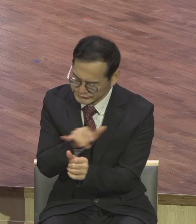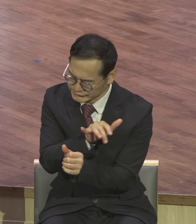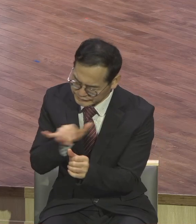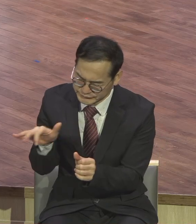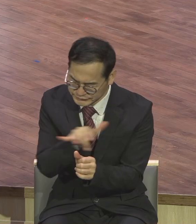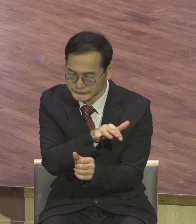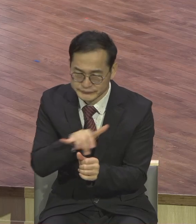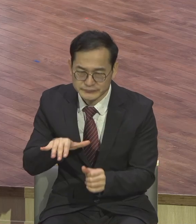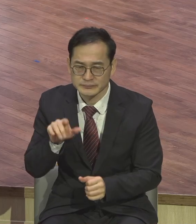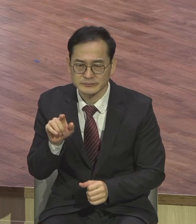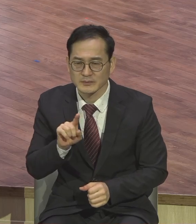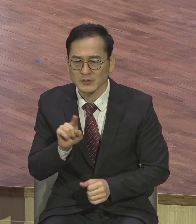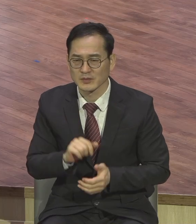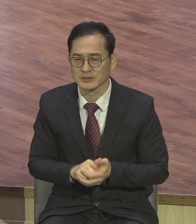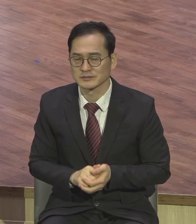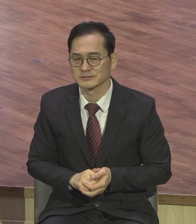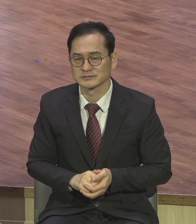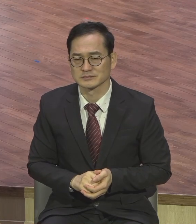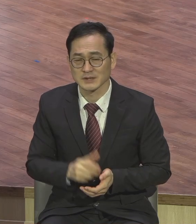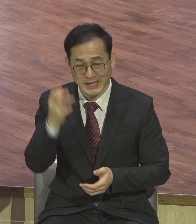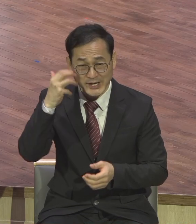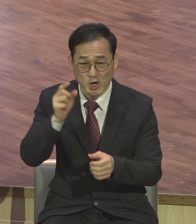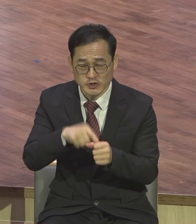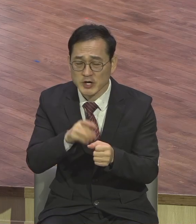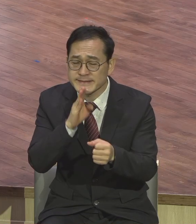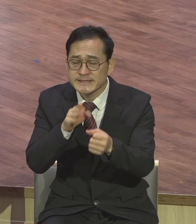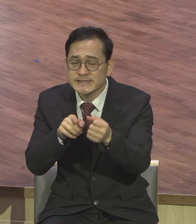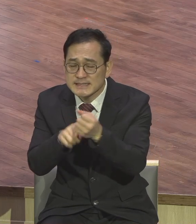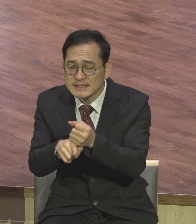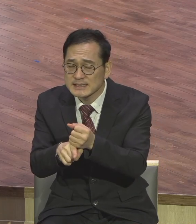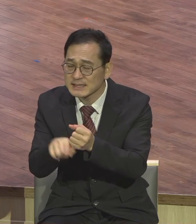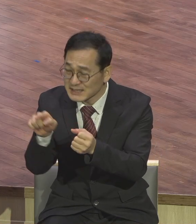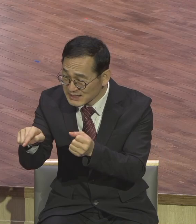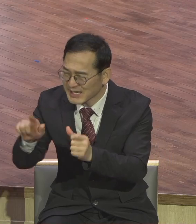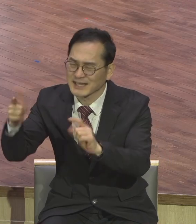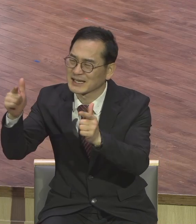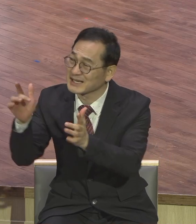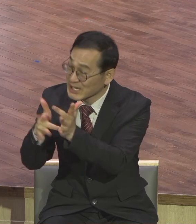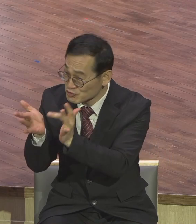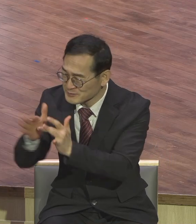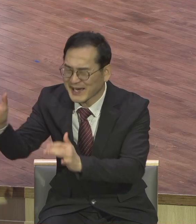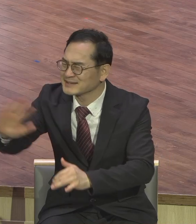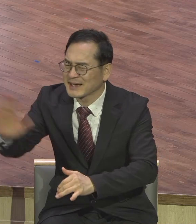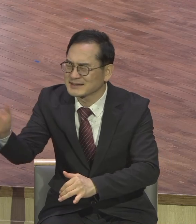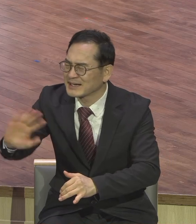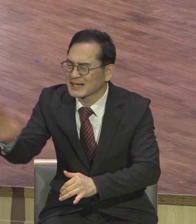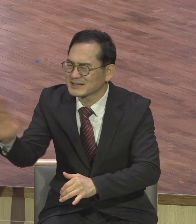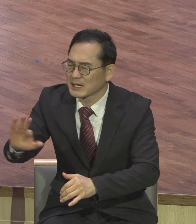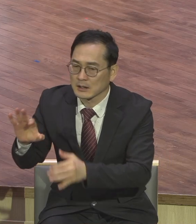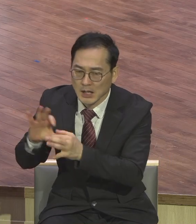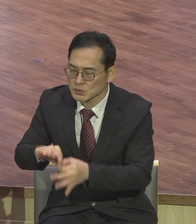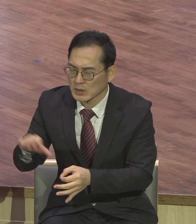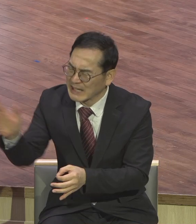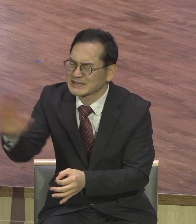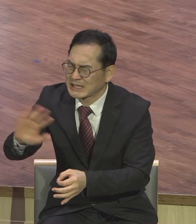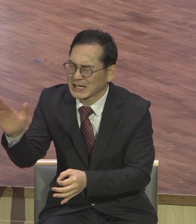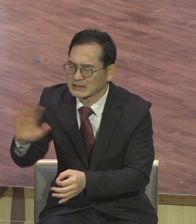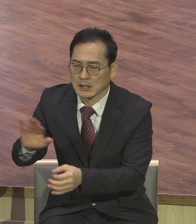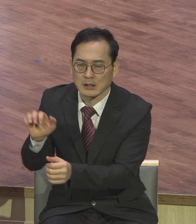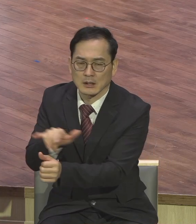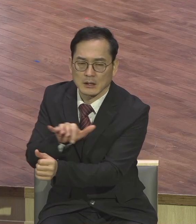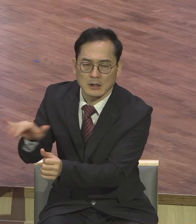속에 파고들어와서 영적 진리가 아닌 것에 마음을 빼앗아버려요. 진리도